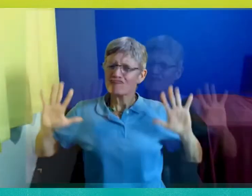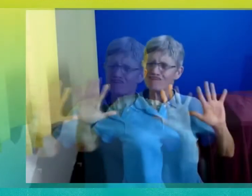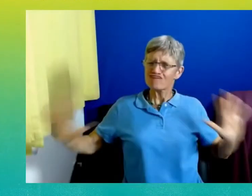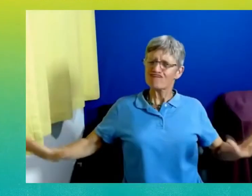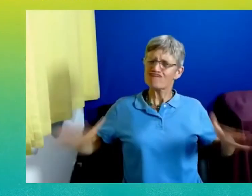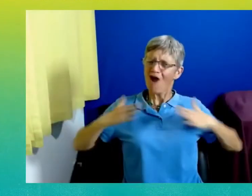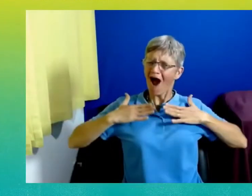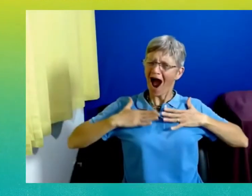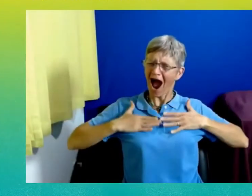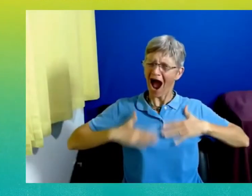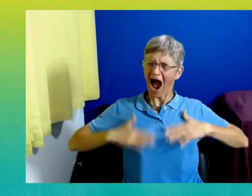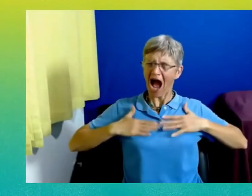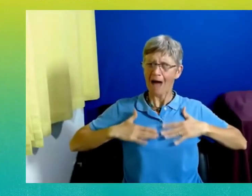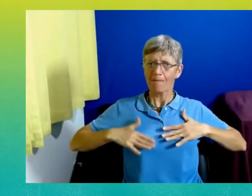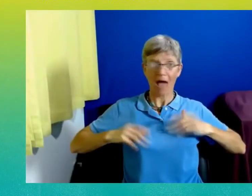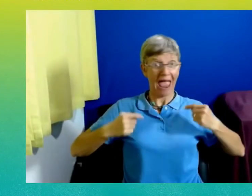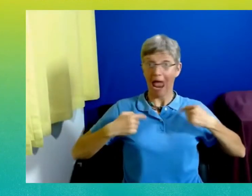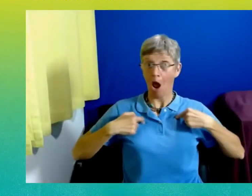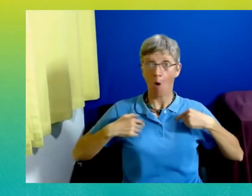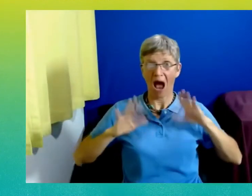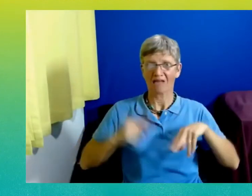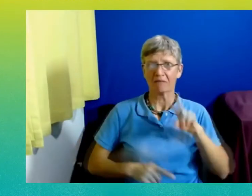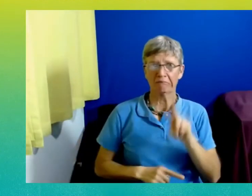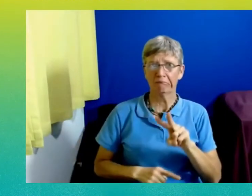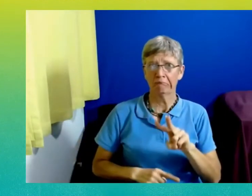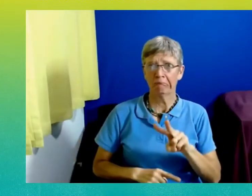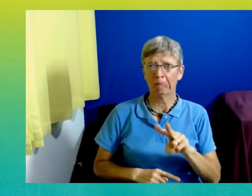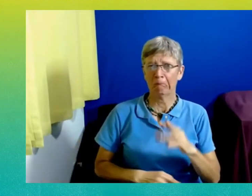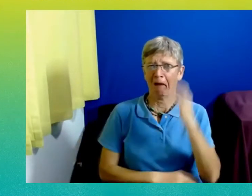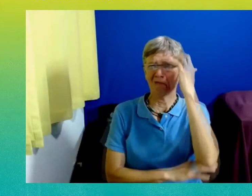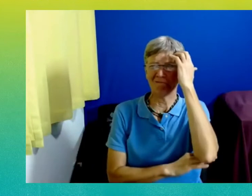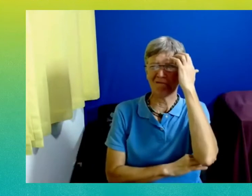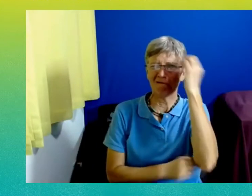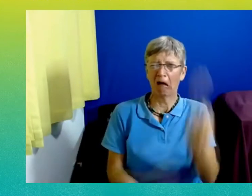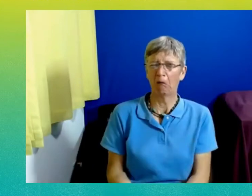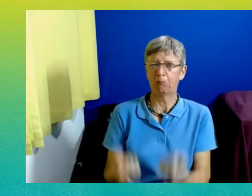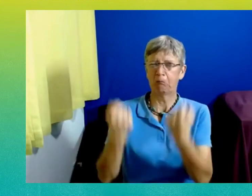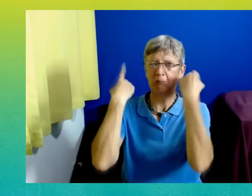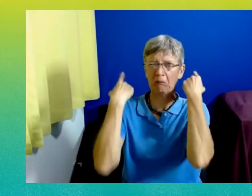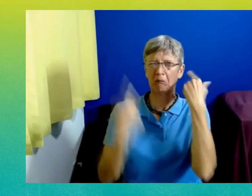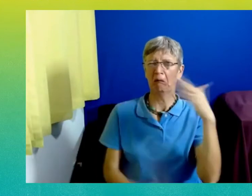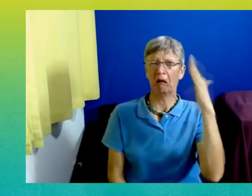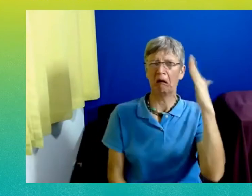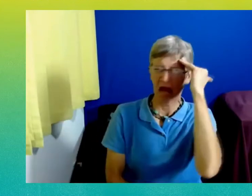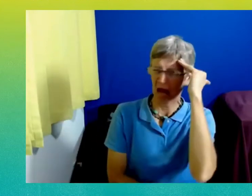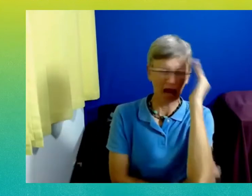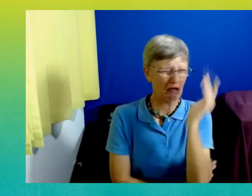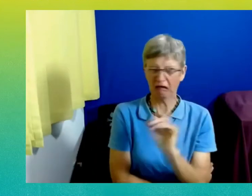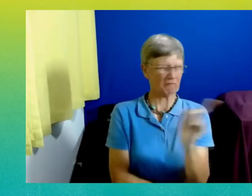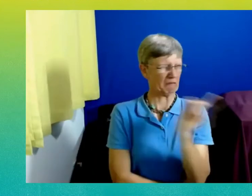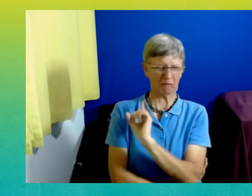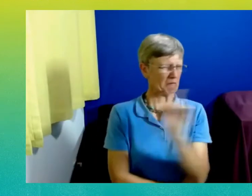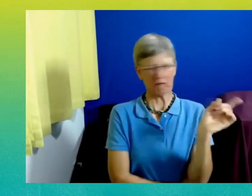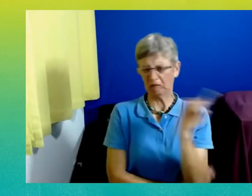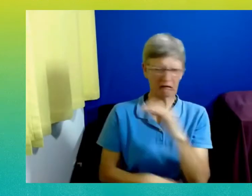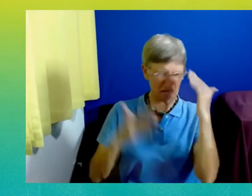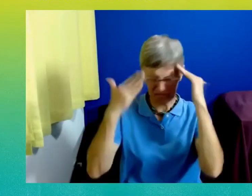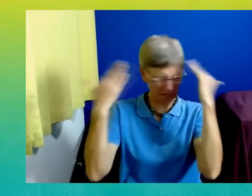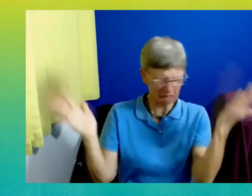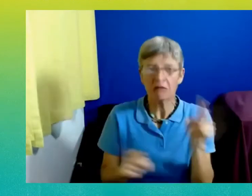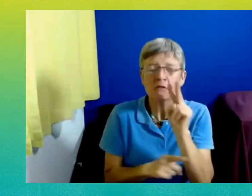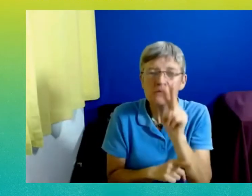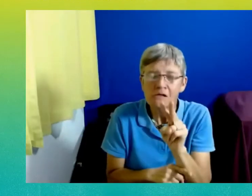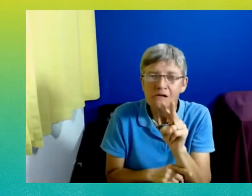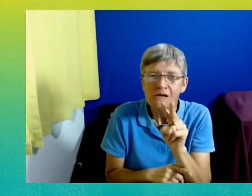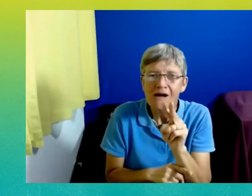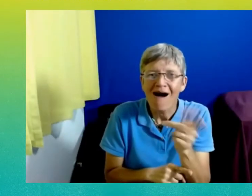que ela é prazerosa, sim. Ir com calma. Às vezes eu também vejo falar que estranho, não entendi